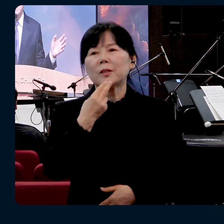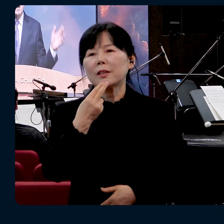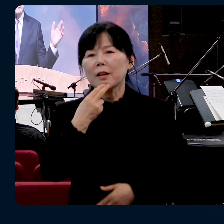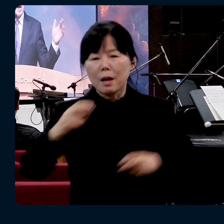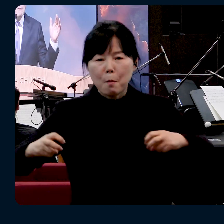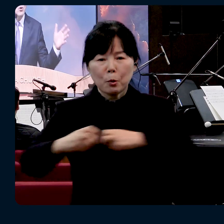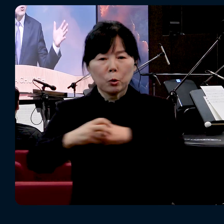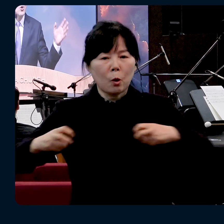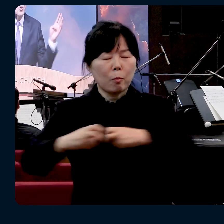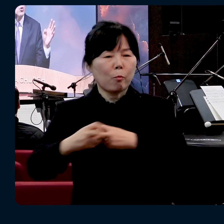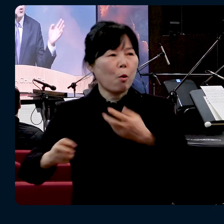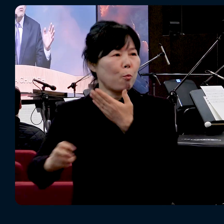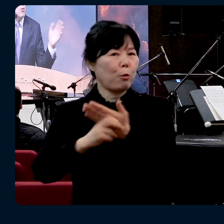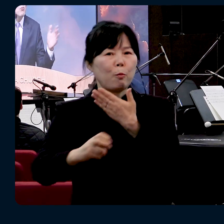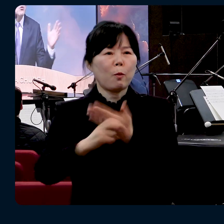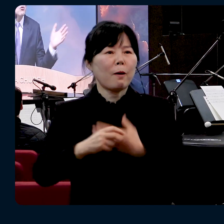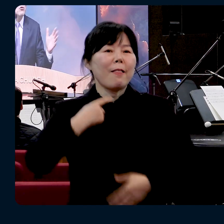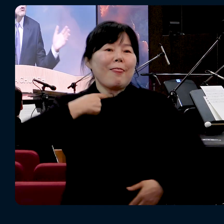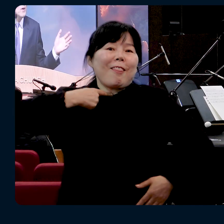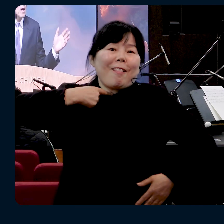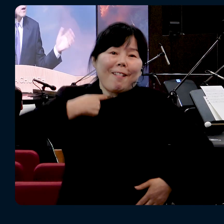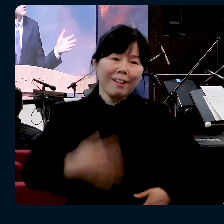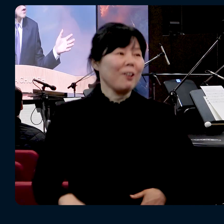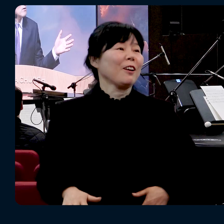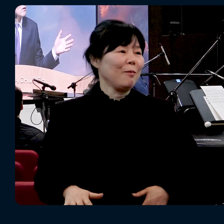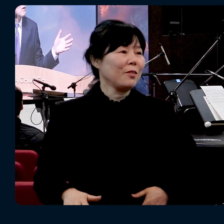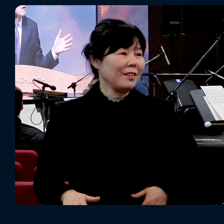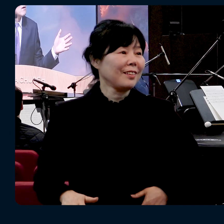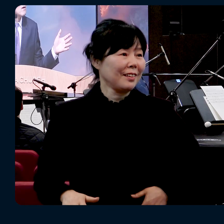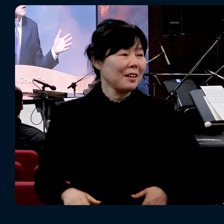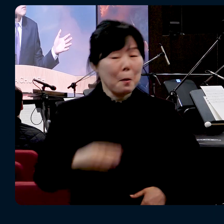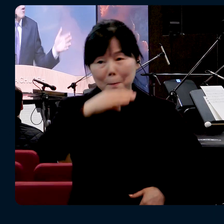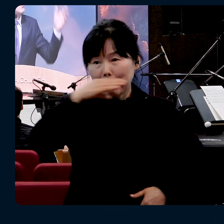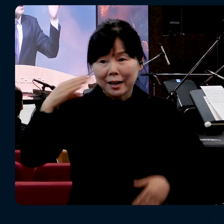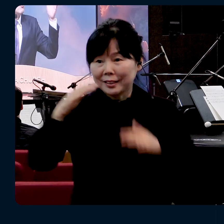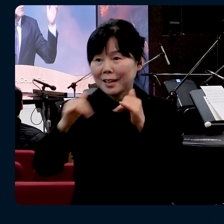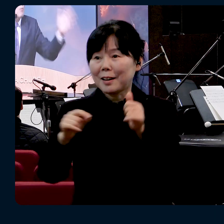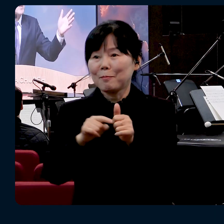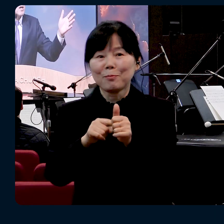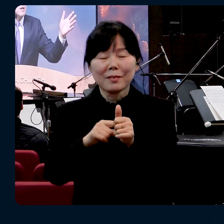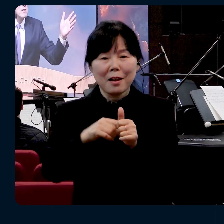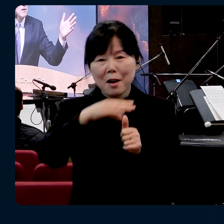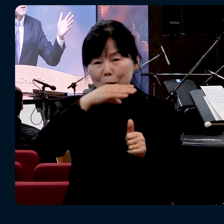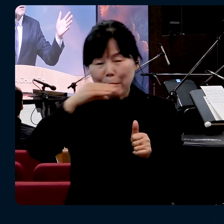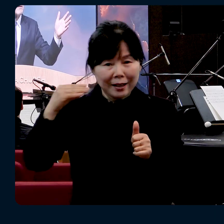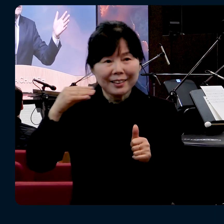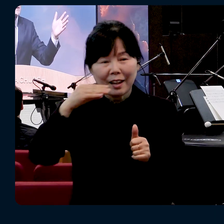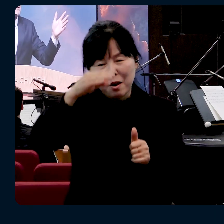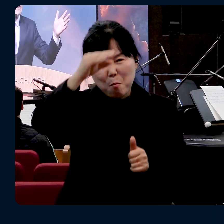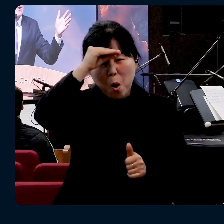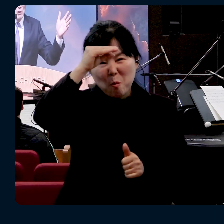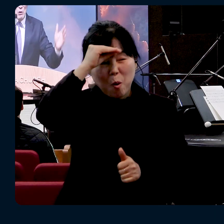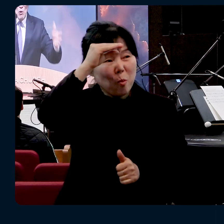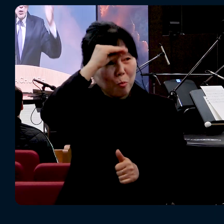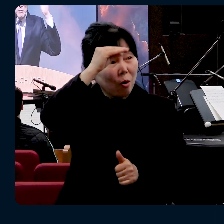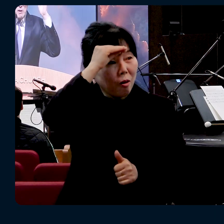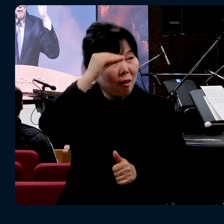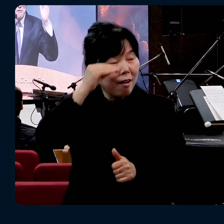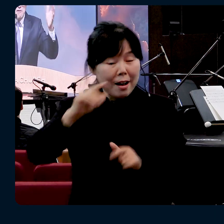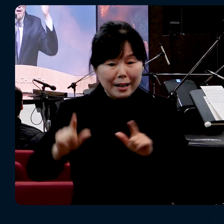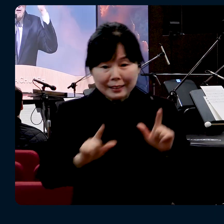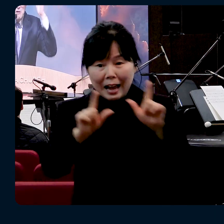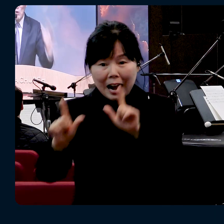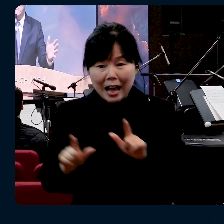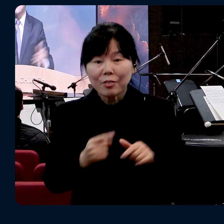있더라고요. 정말 살면서 한 번도 교통법규도 위반 안 해본 사람이 있어요. 범생이 중에 범생이.